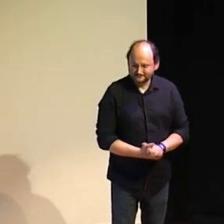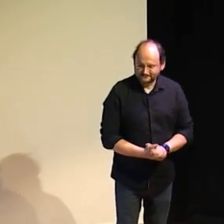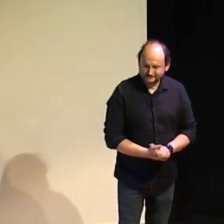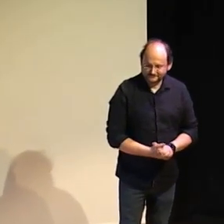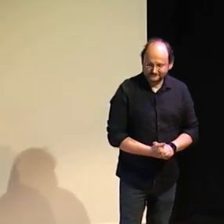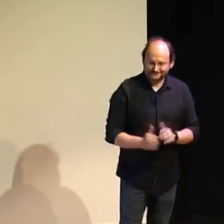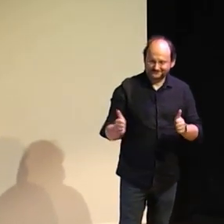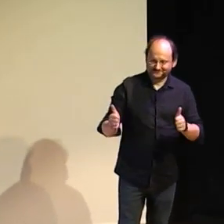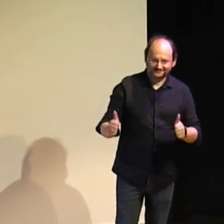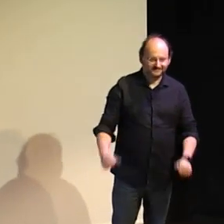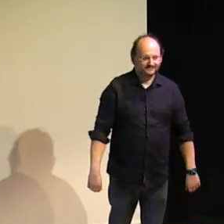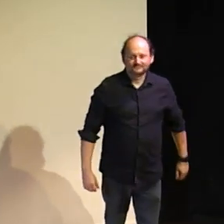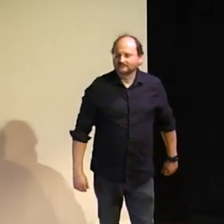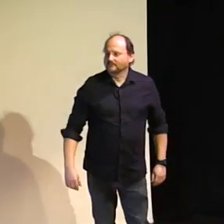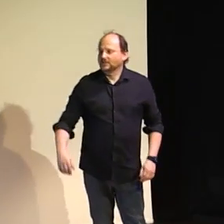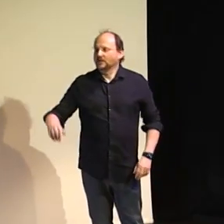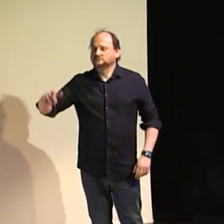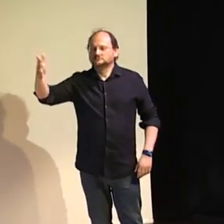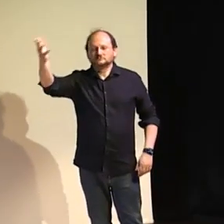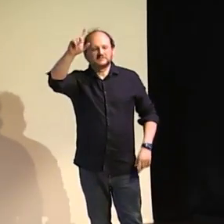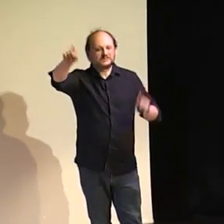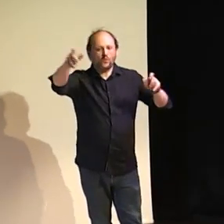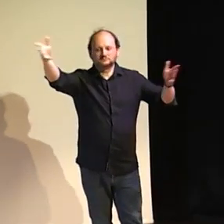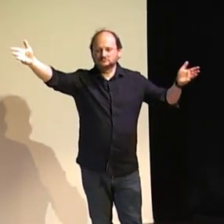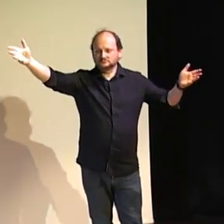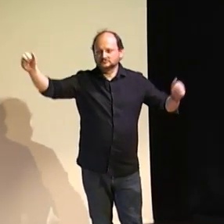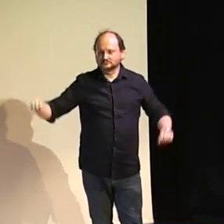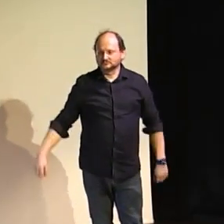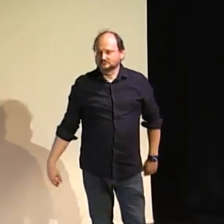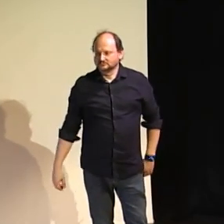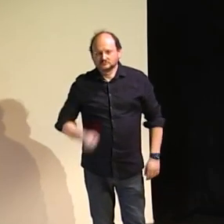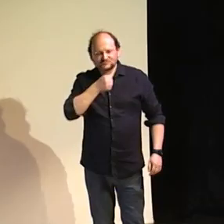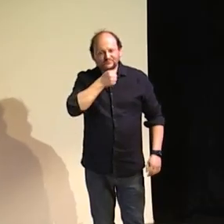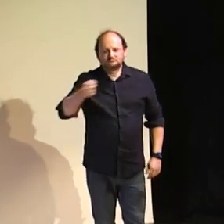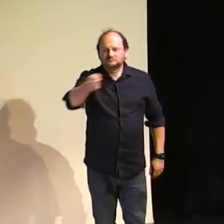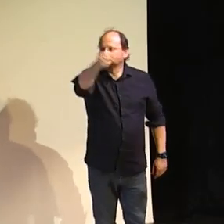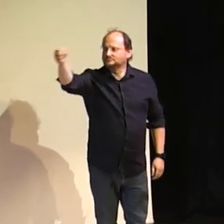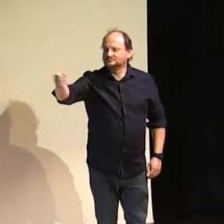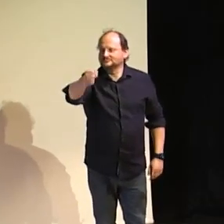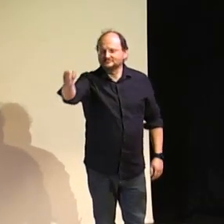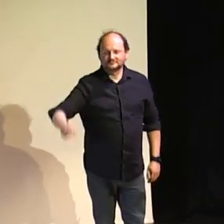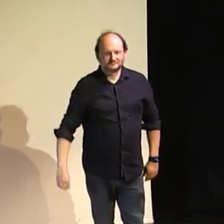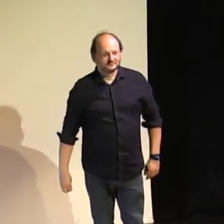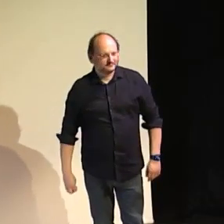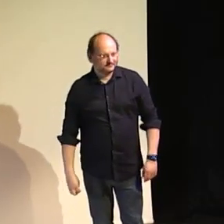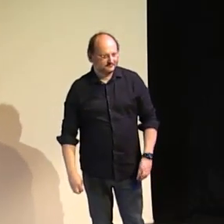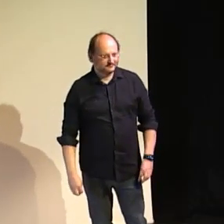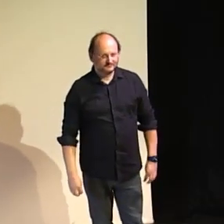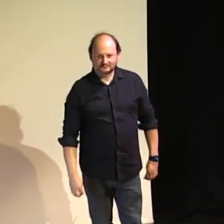sur la façon dont on donnait les nombres de l'époque romaine. Il y a un micro